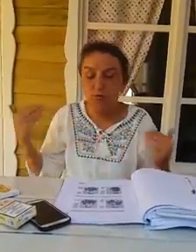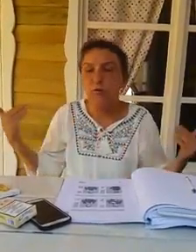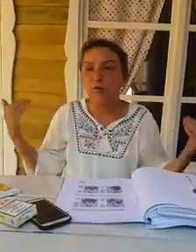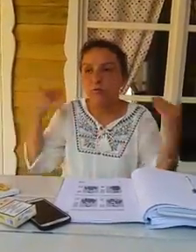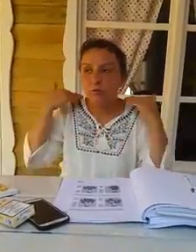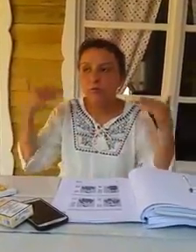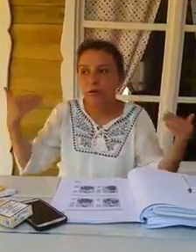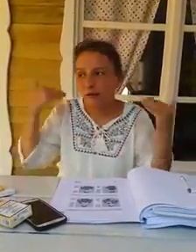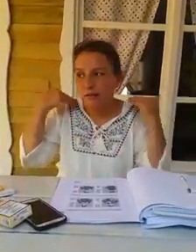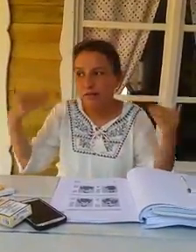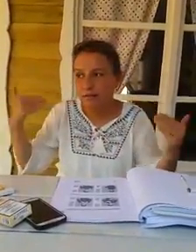YouTube. Yozgat.